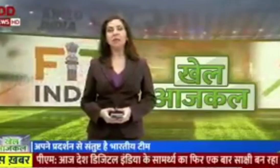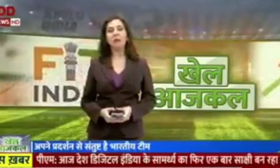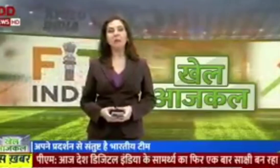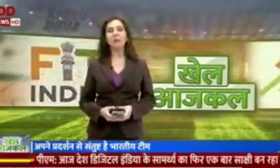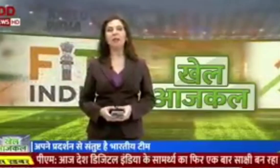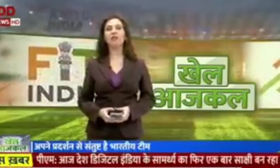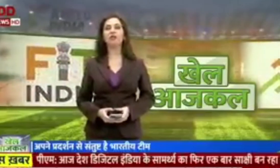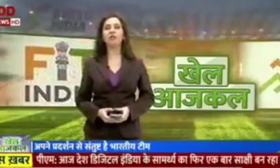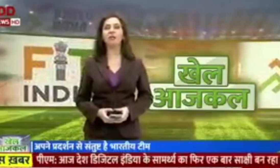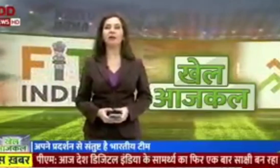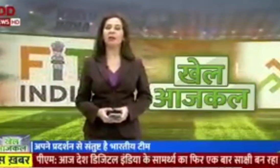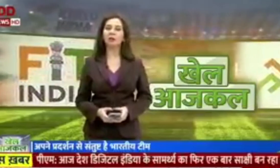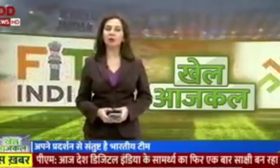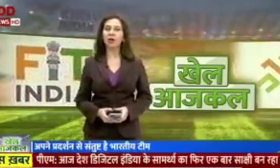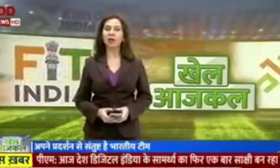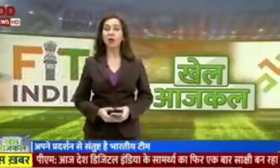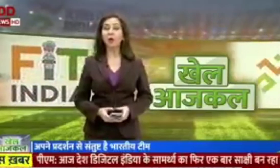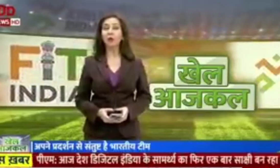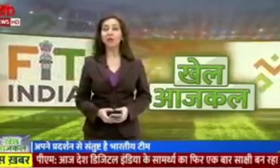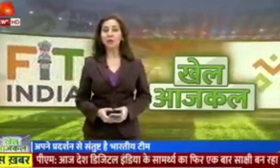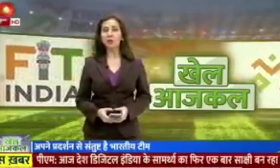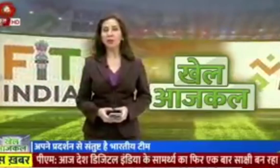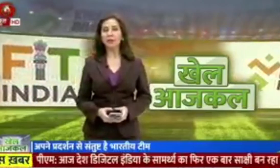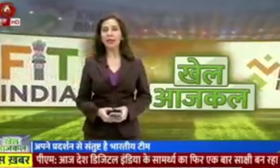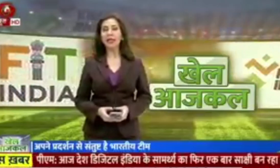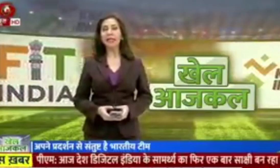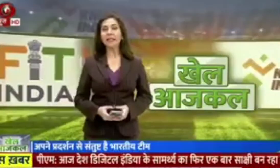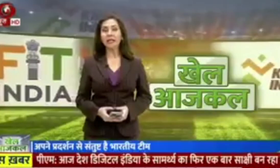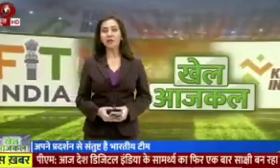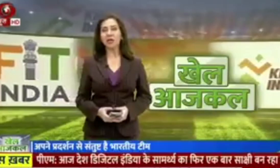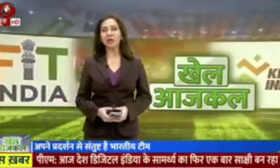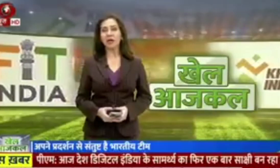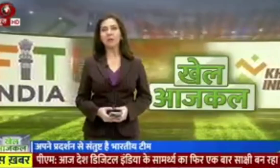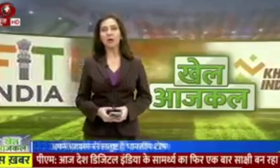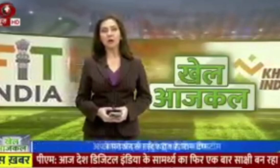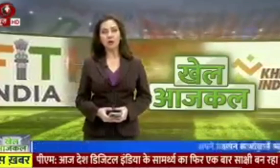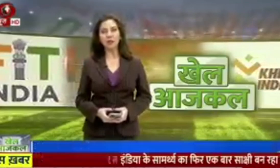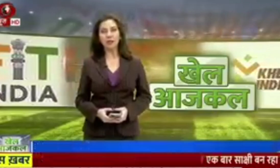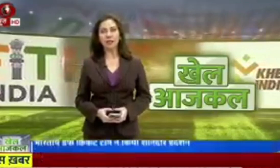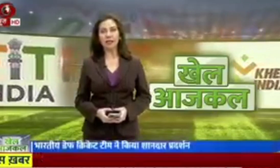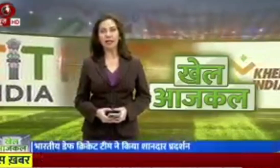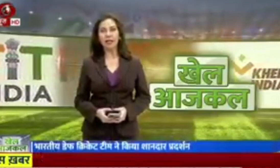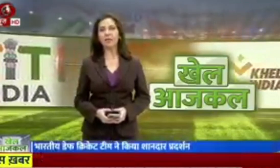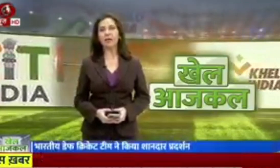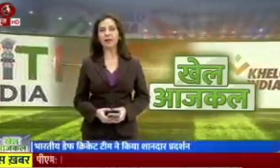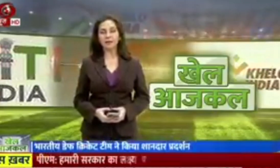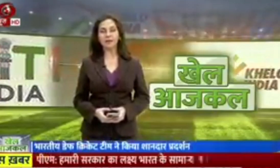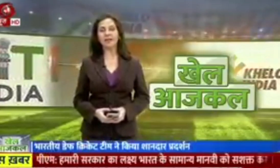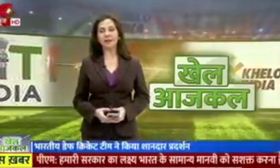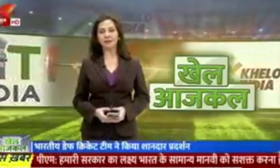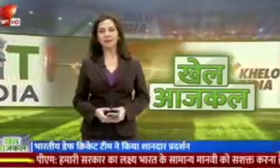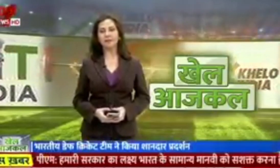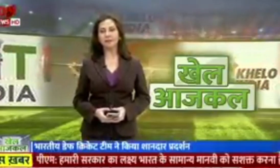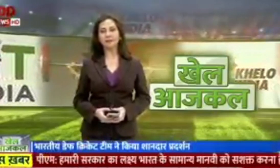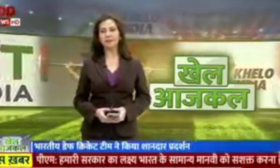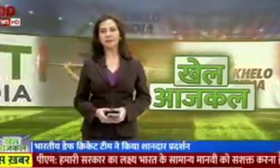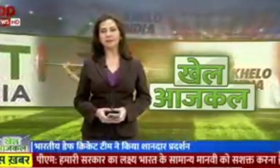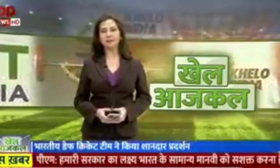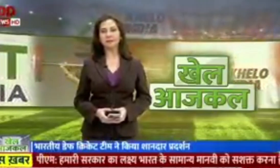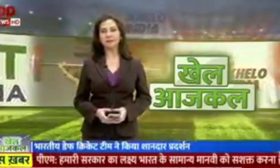अपने प्रदर्शन से बेहद खुश है और भविष्य में भी देश का नाम रोशन करने के लिए प्रयासरत है।